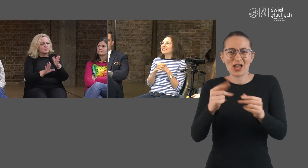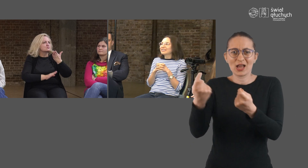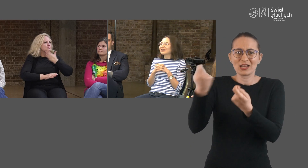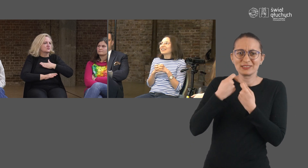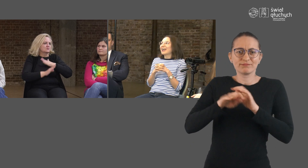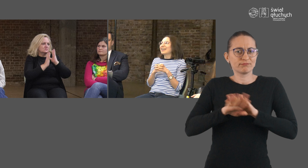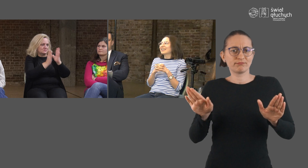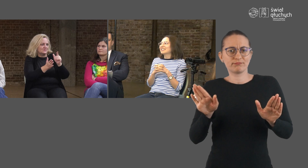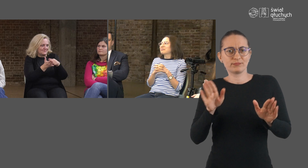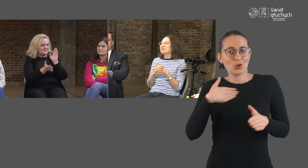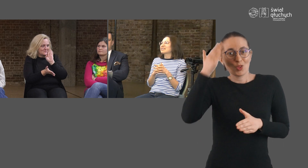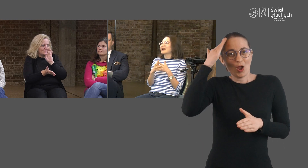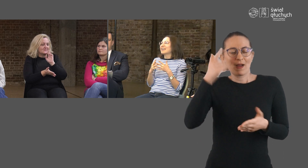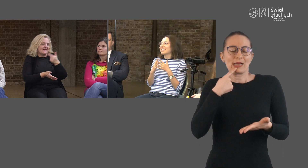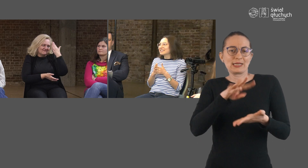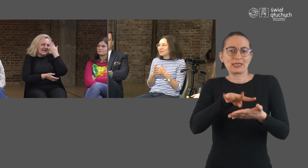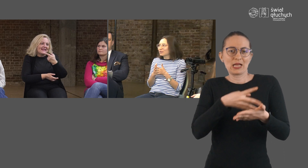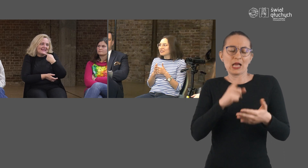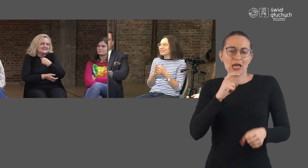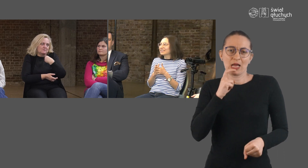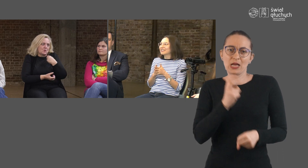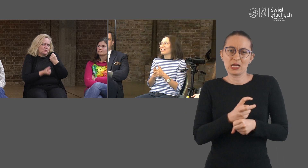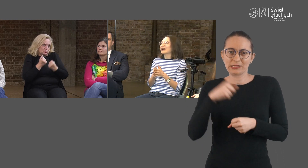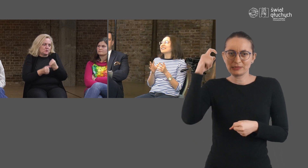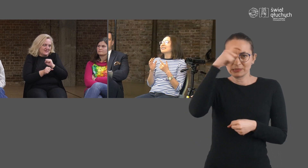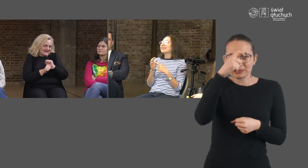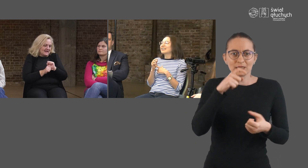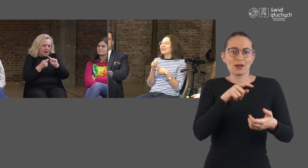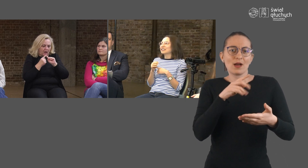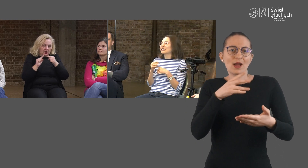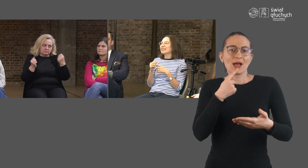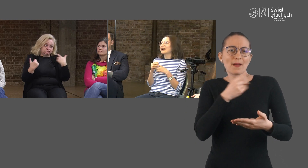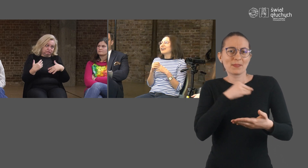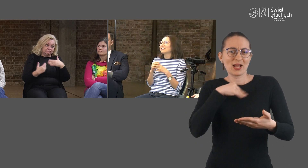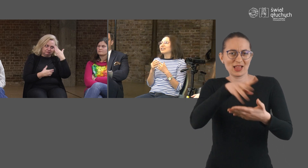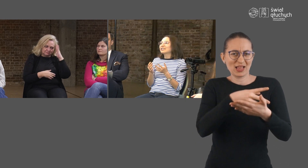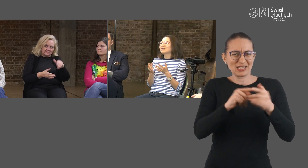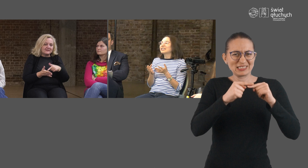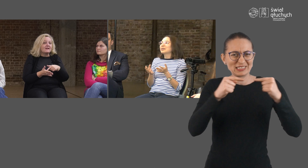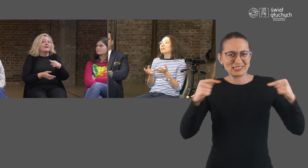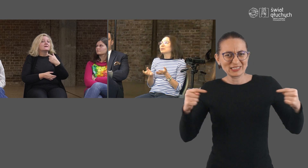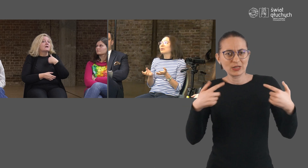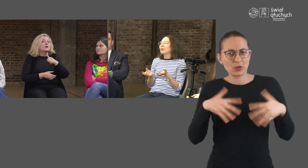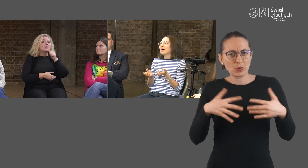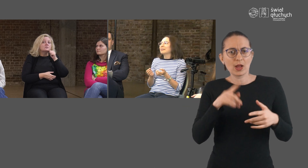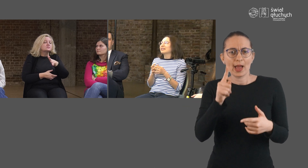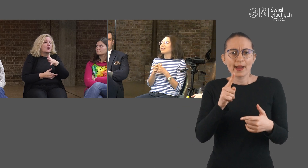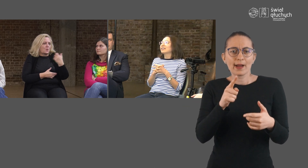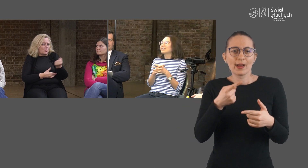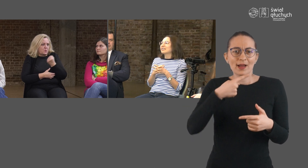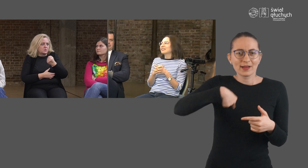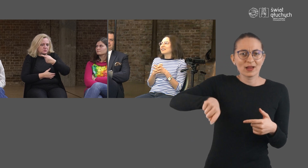Bo niestety, ale język polski jest trudny, to język i też na co dzień nim